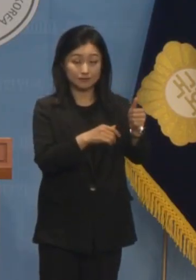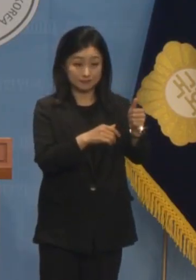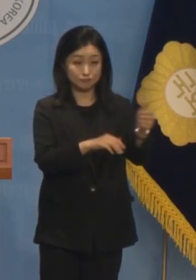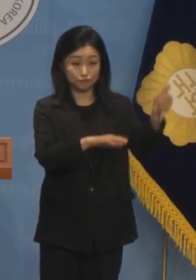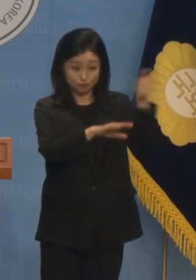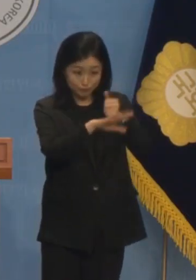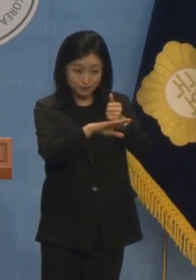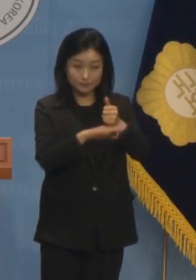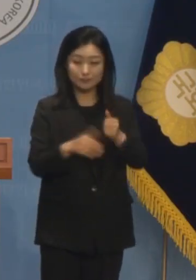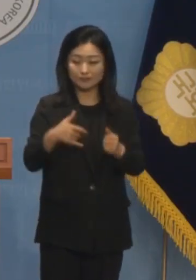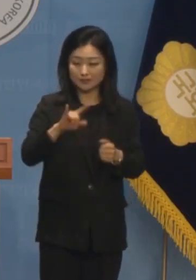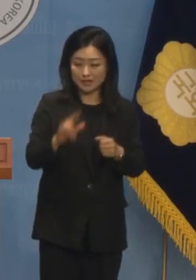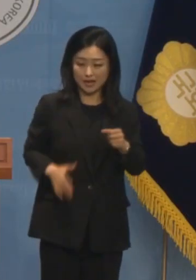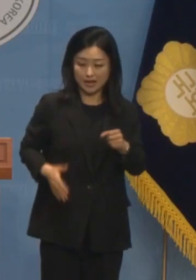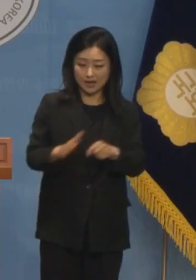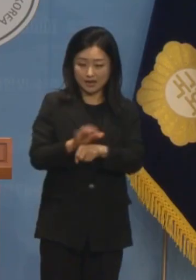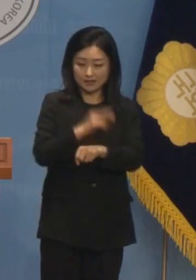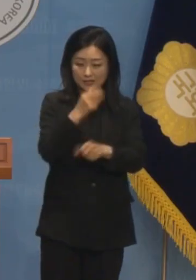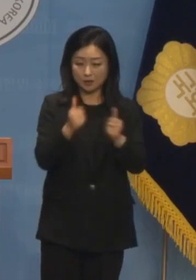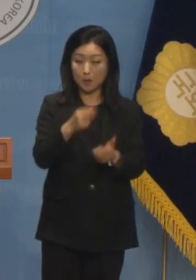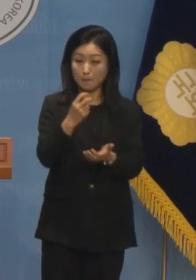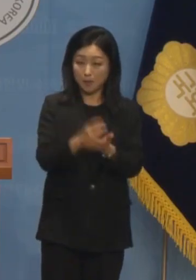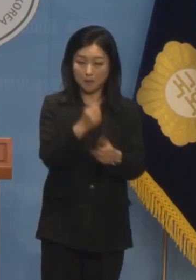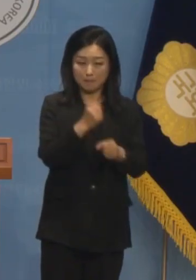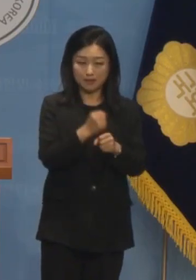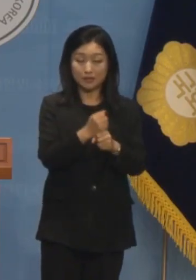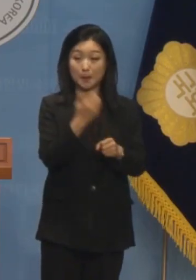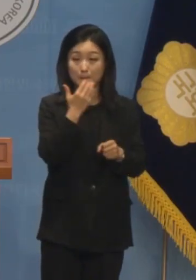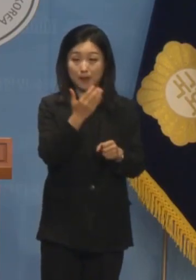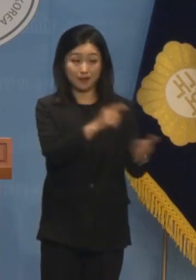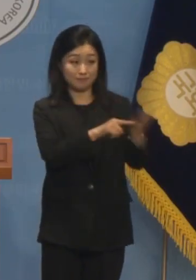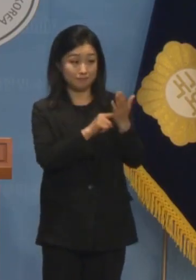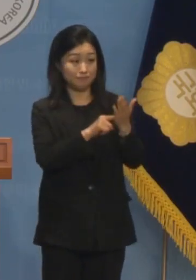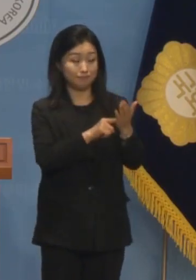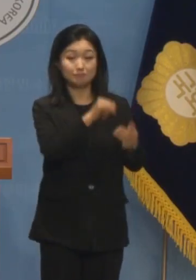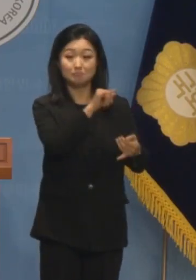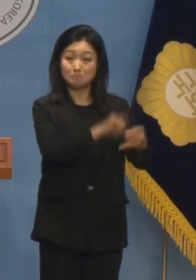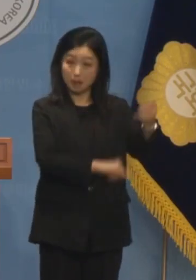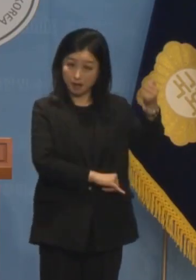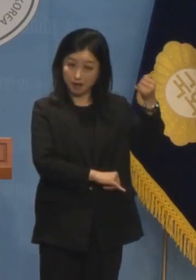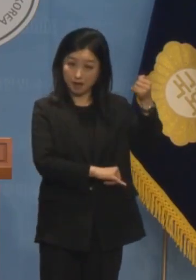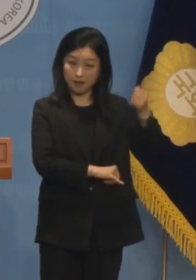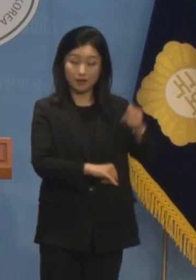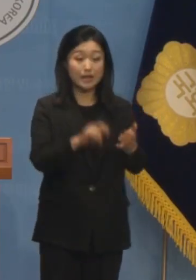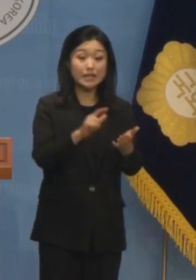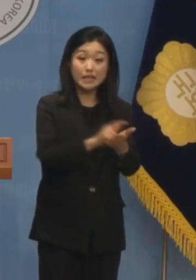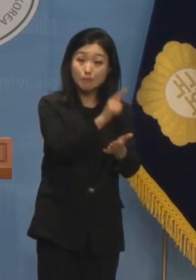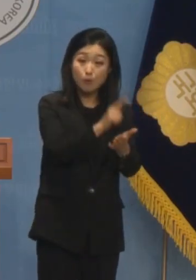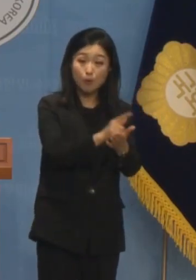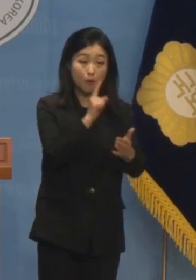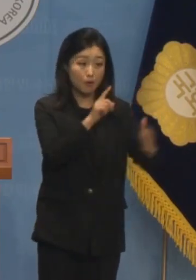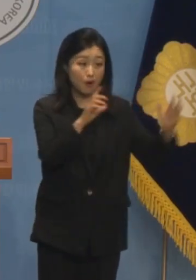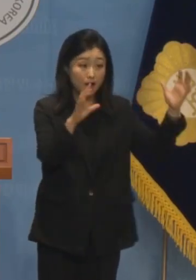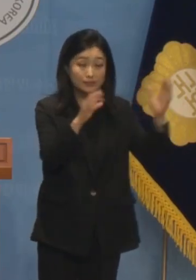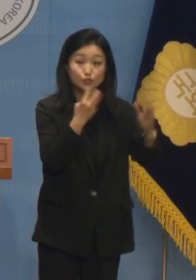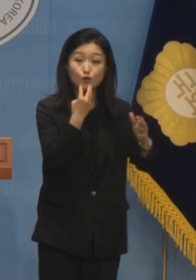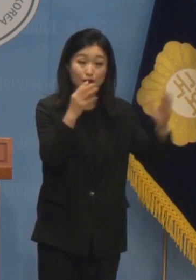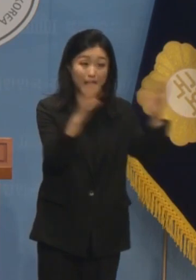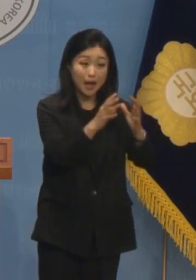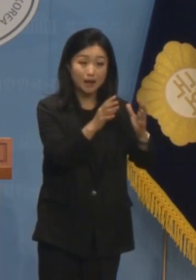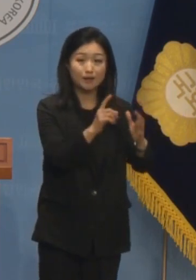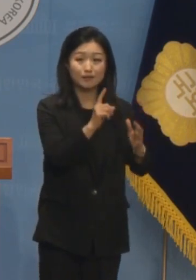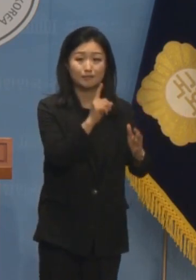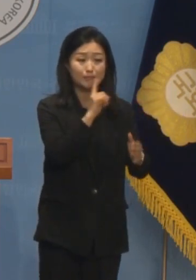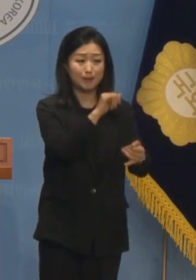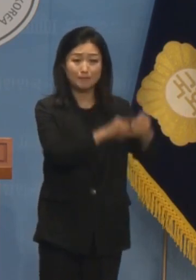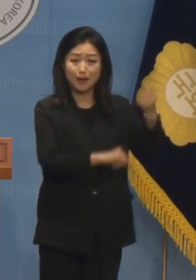발의하겠다고 약속했지만 아무것도 지키지 않았었죠. 조 대표는 말이 앞서고 행동은 따르지 않는